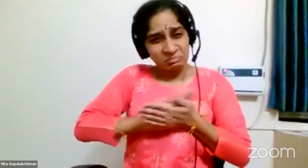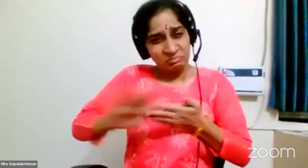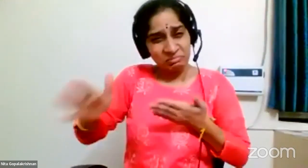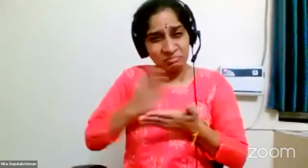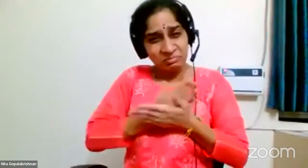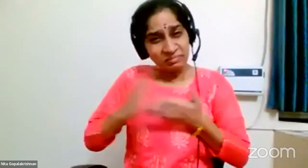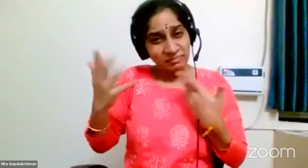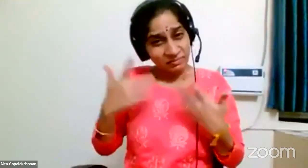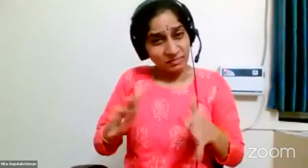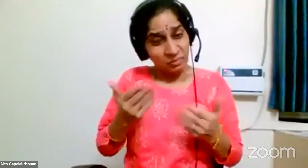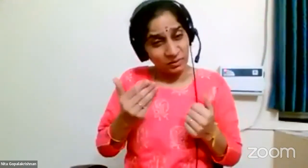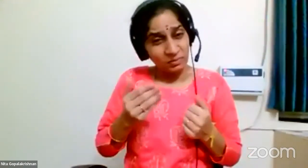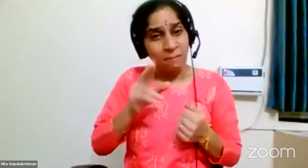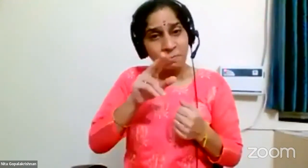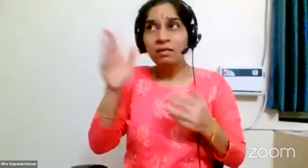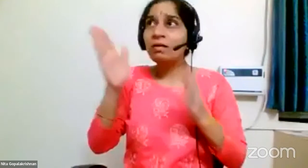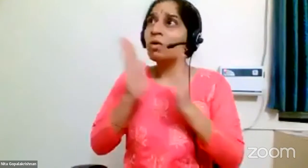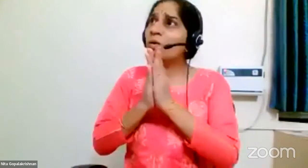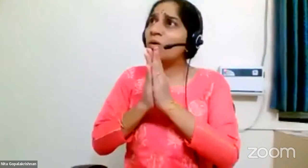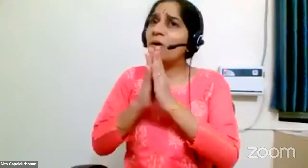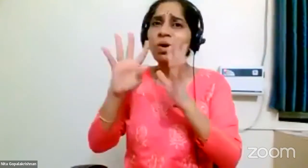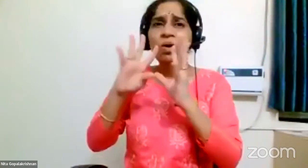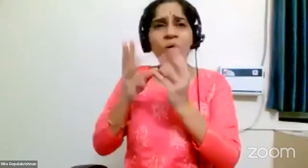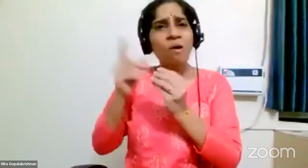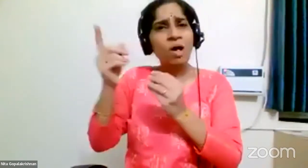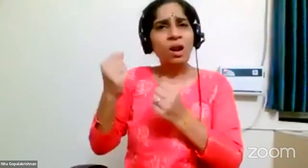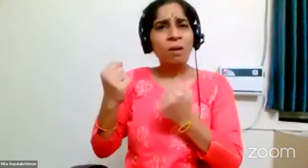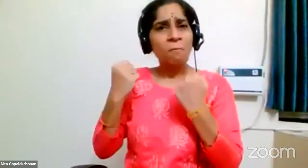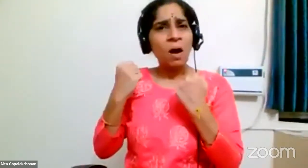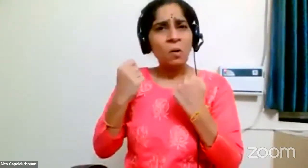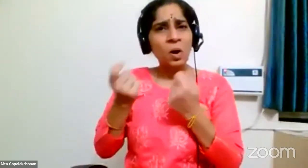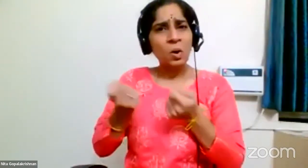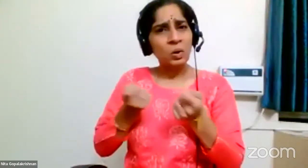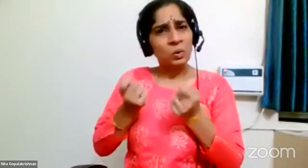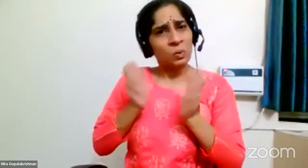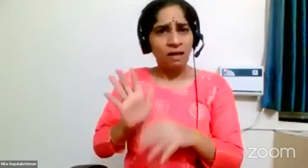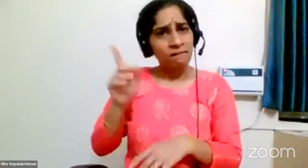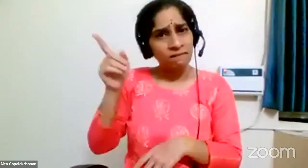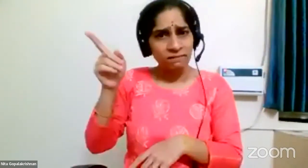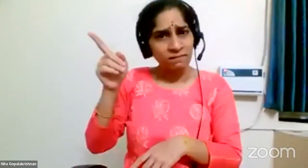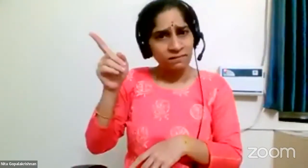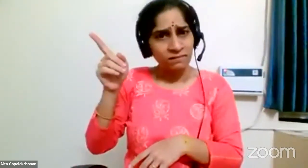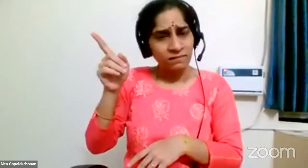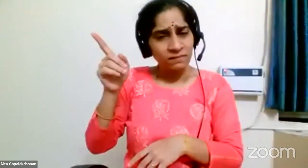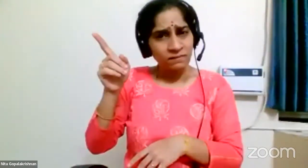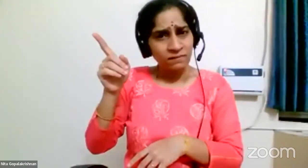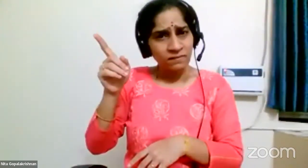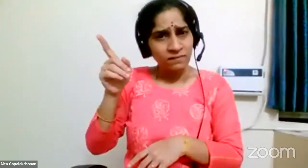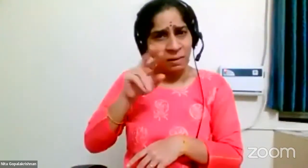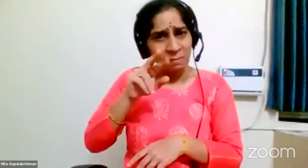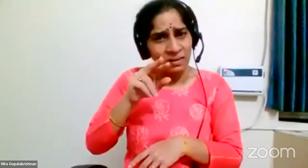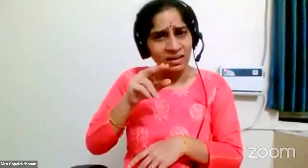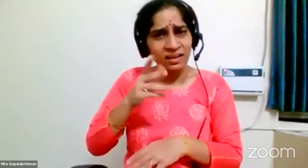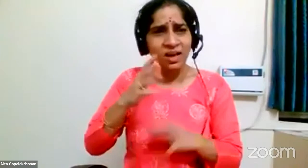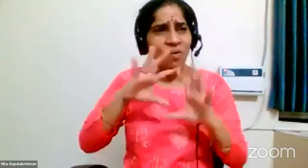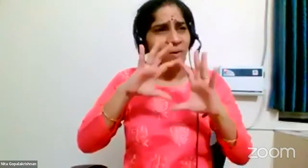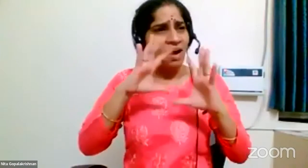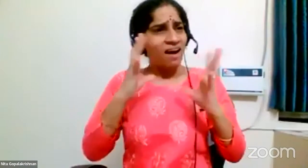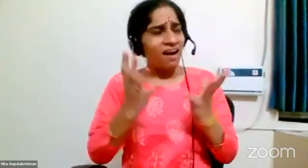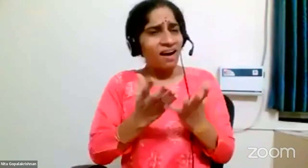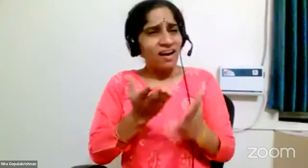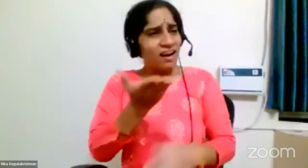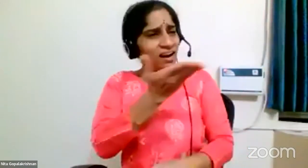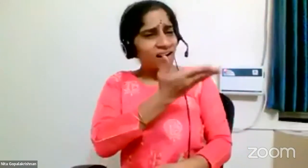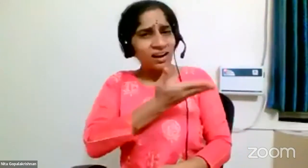भगवान का उन पे कंट्रोल है। फिर तो अगर जितने भी इस संसार में बुरे कर्म हो रहे हैं तो ये तो